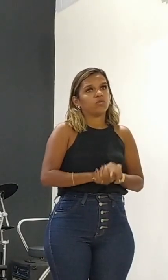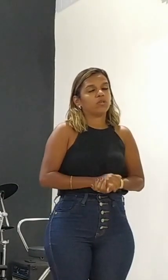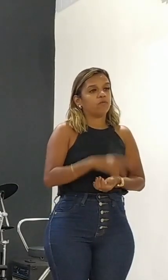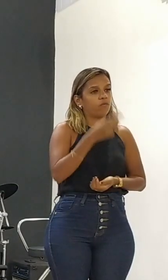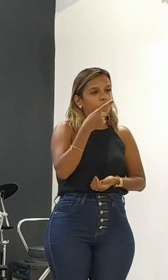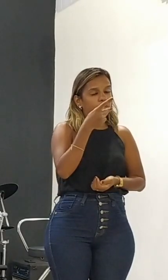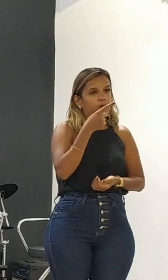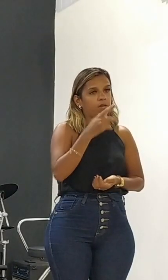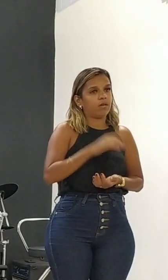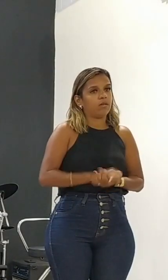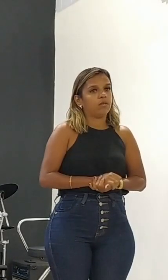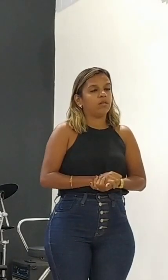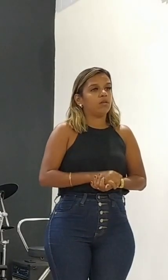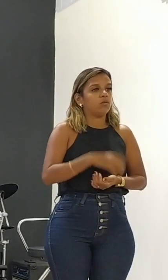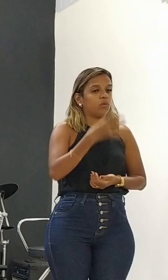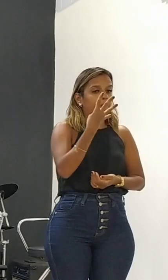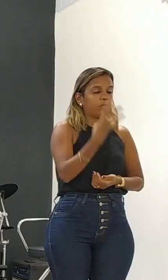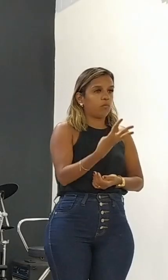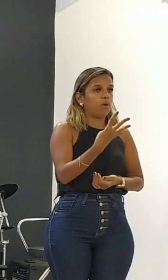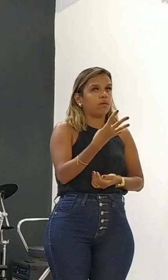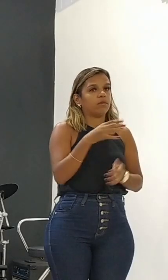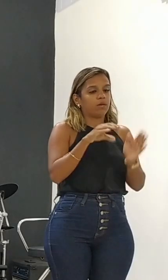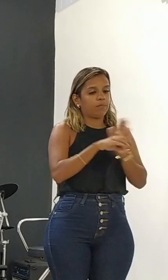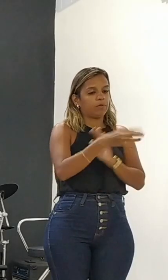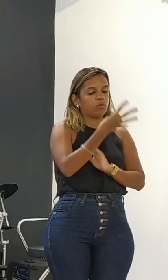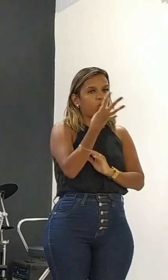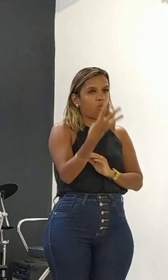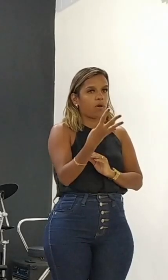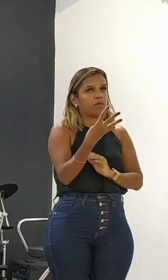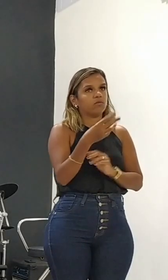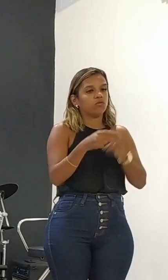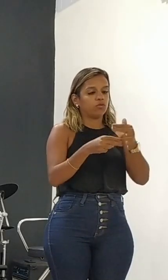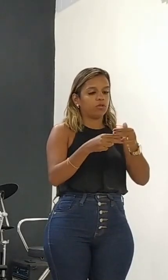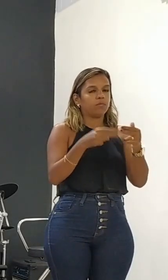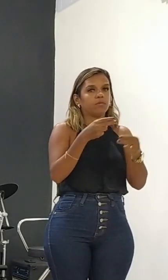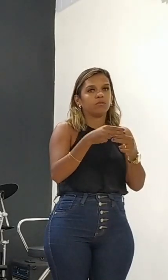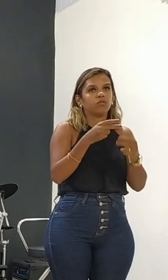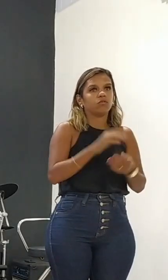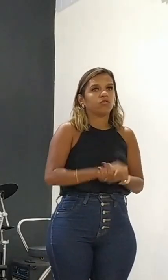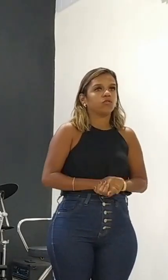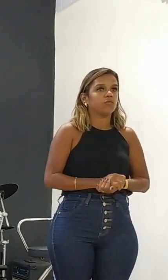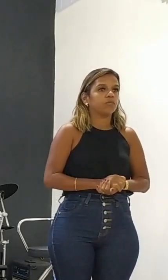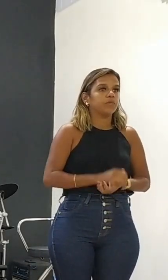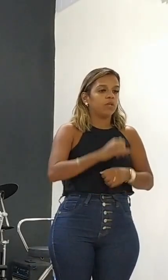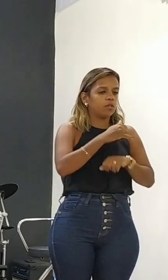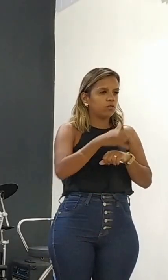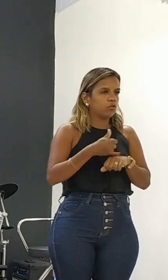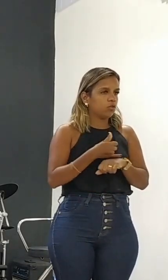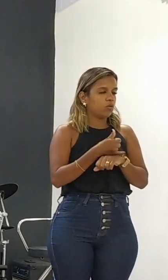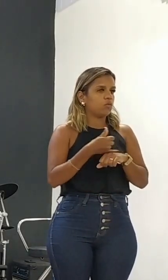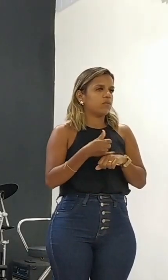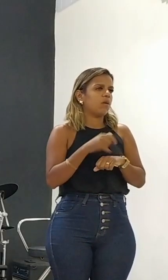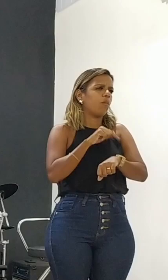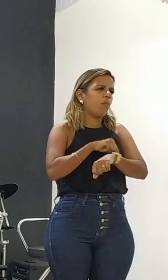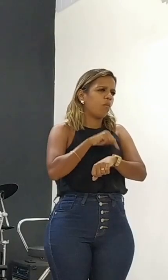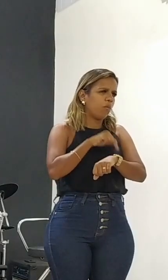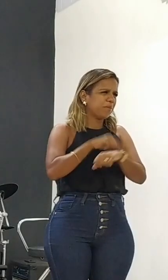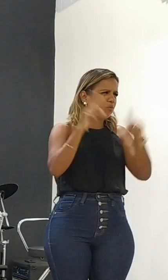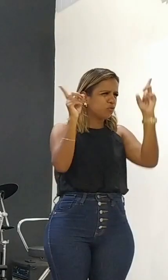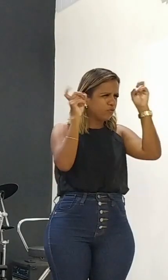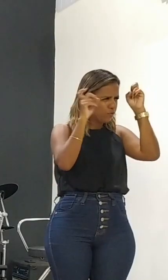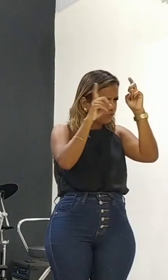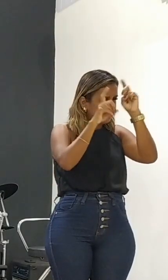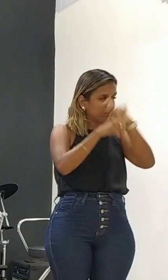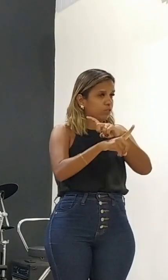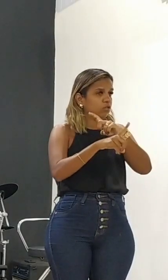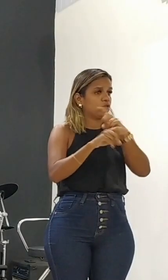a falar no capítulo 4, mas no capítulo 1 ele ouviu dizer que Jerusalém estava passando por um momento muito